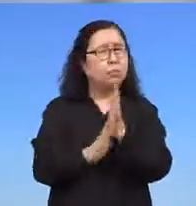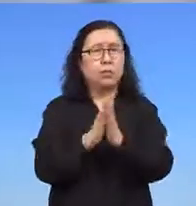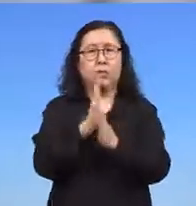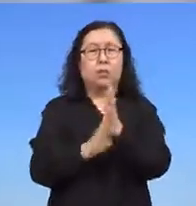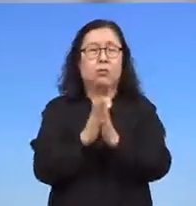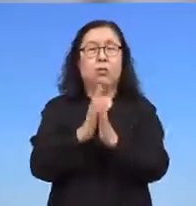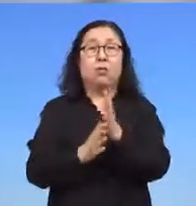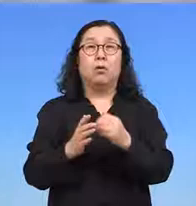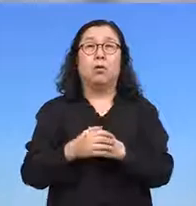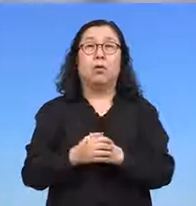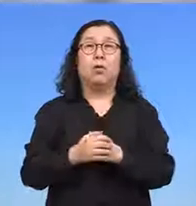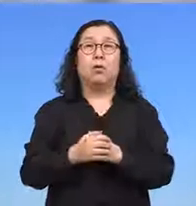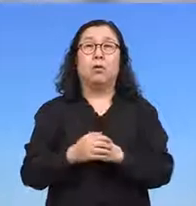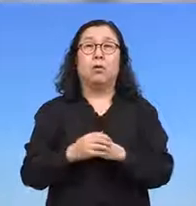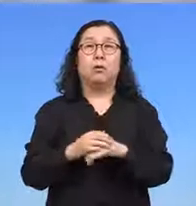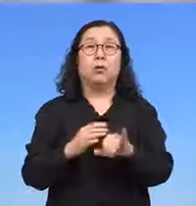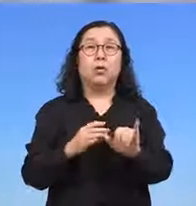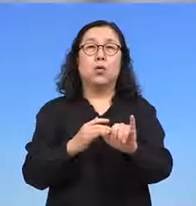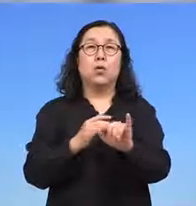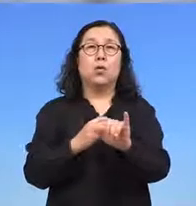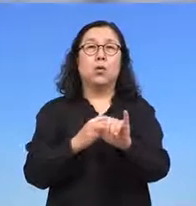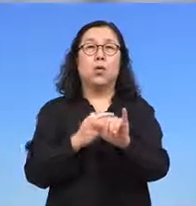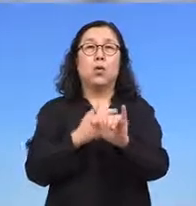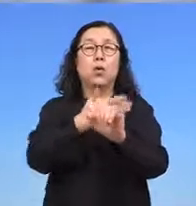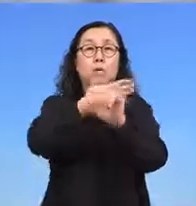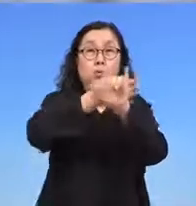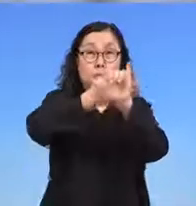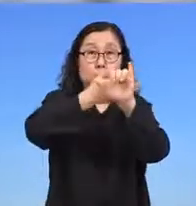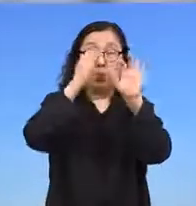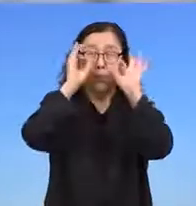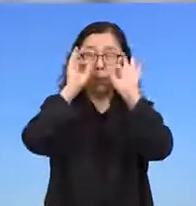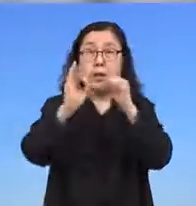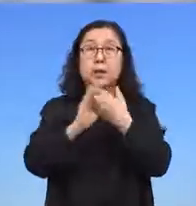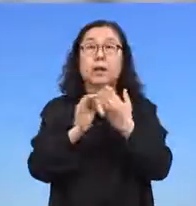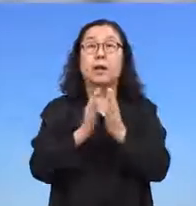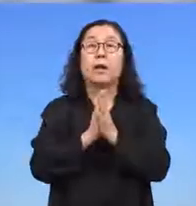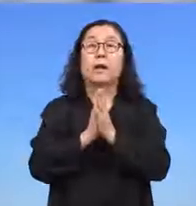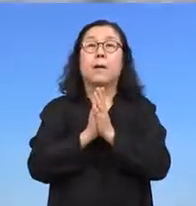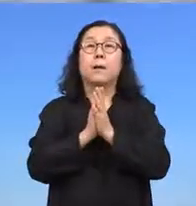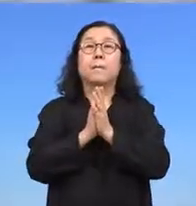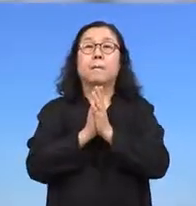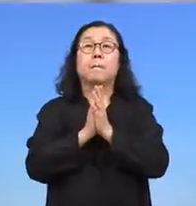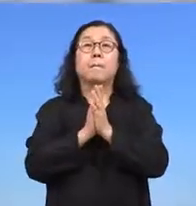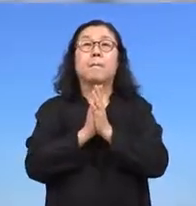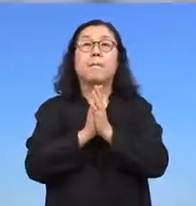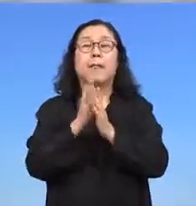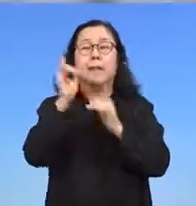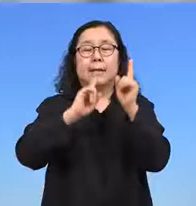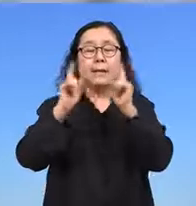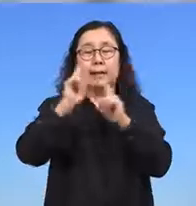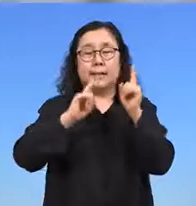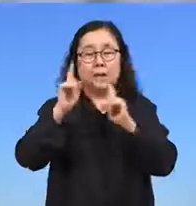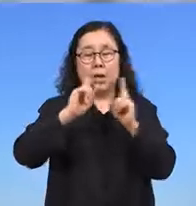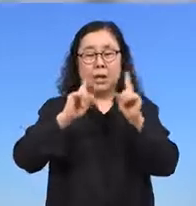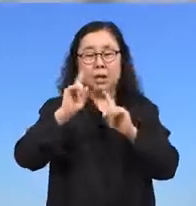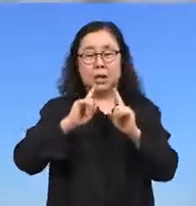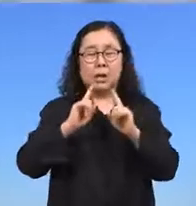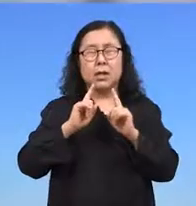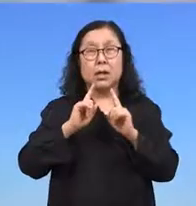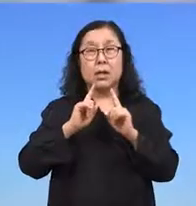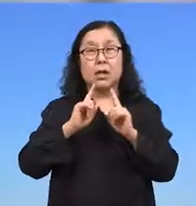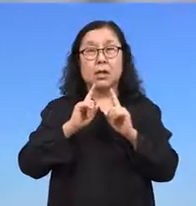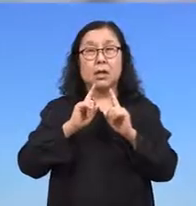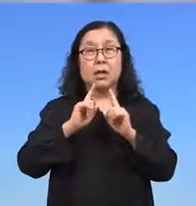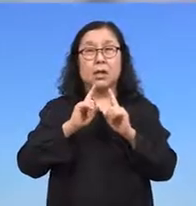현재가 빠져 있는. 그래가지고요, 그 유튜브 같은데 궁금해서 한 번씩 들어가 보면은 상처를 치유해